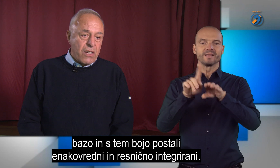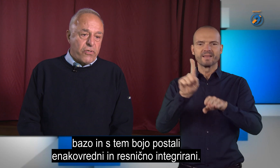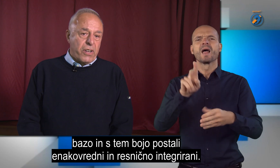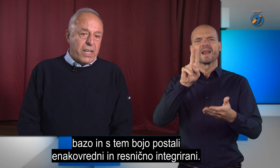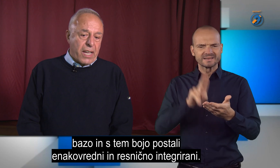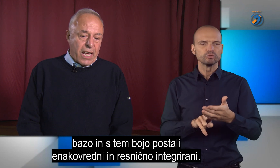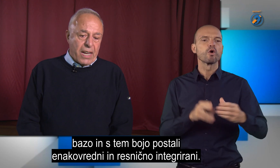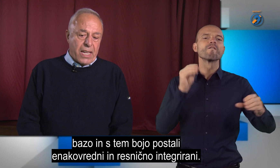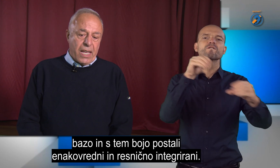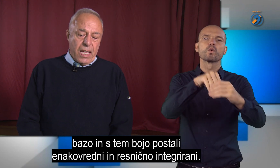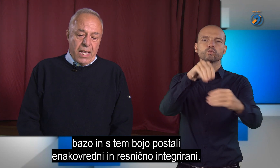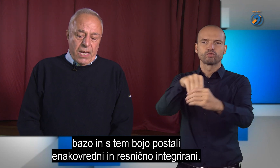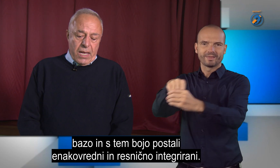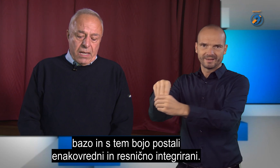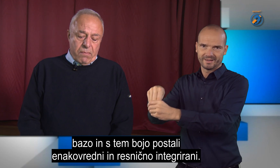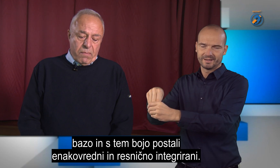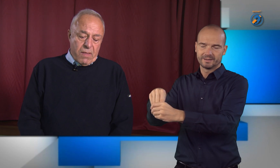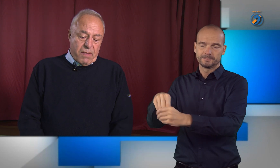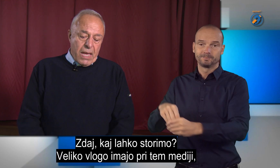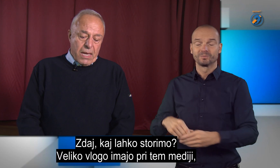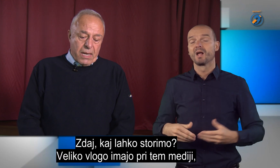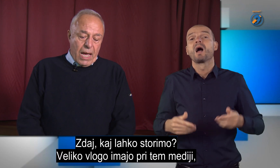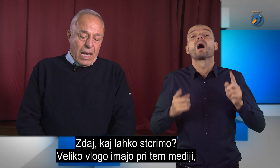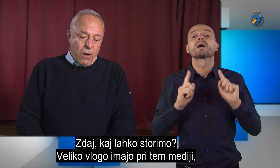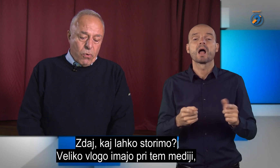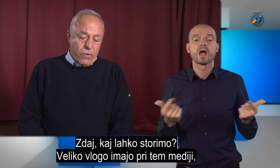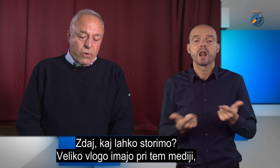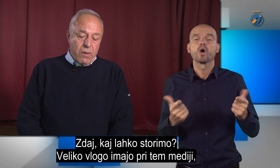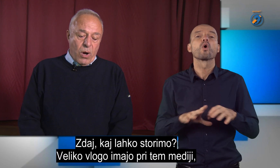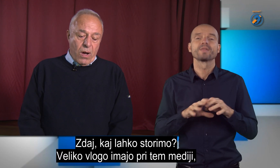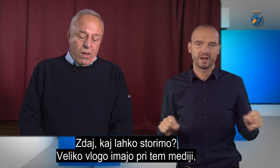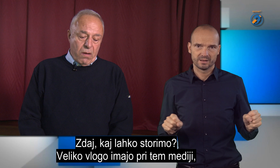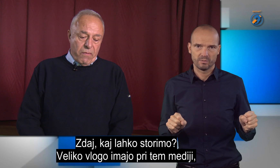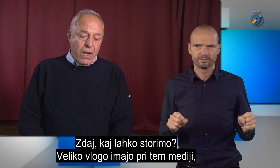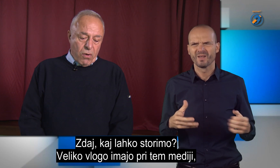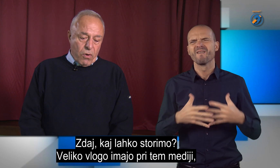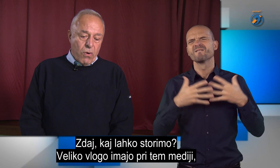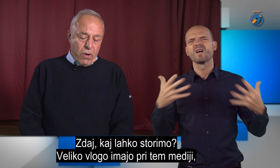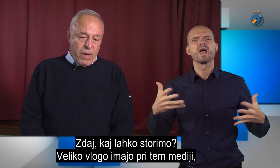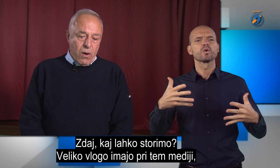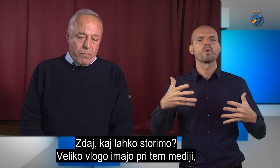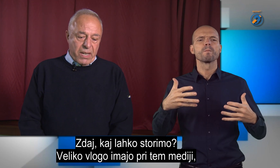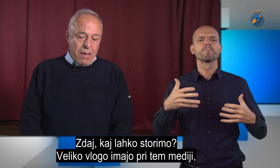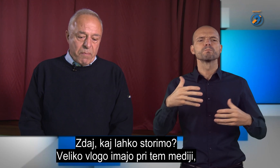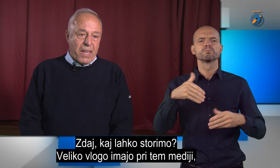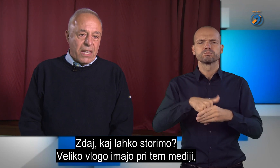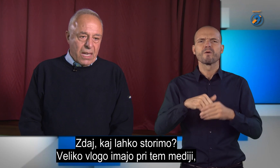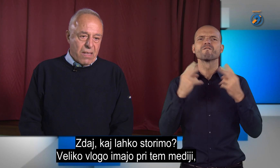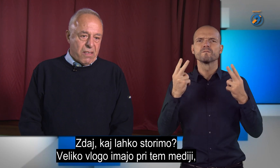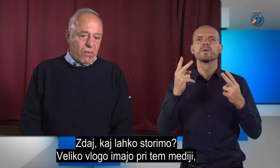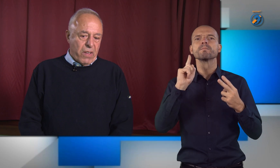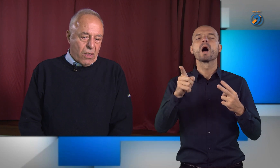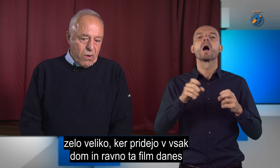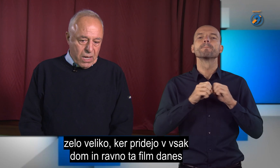in resnično integrirani. Zdaj, kaj lahko storimo? Veliko vlogo imajo pri tem